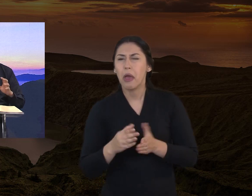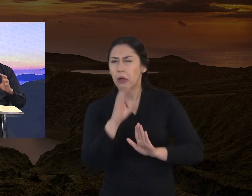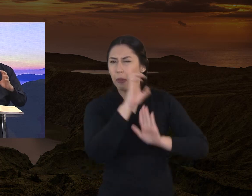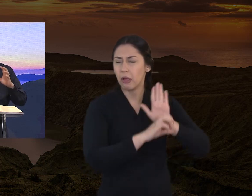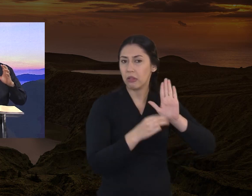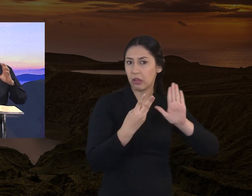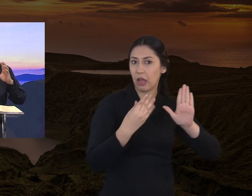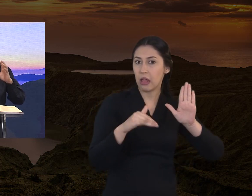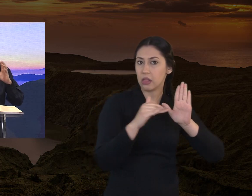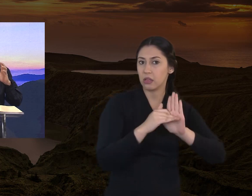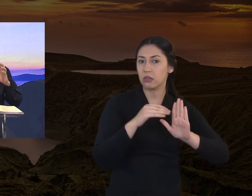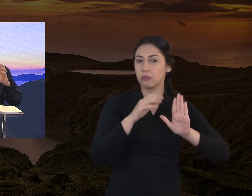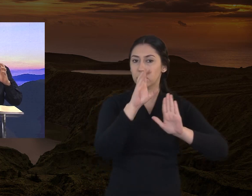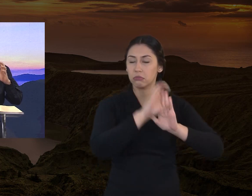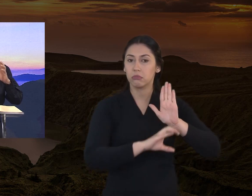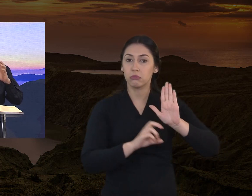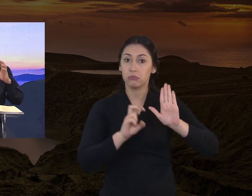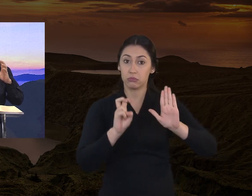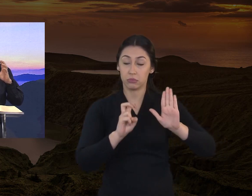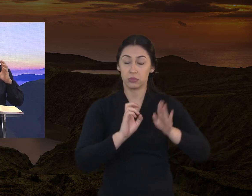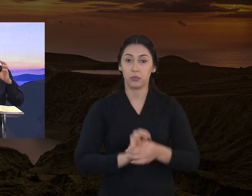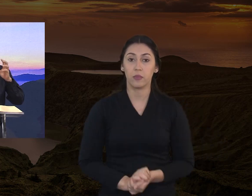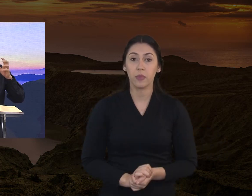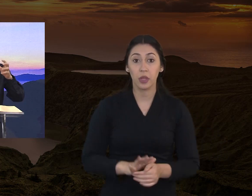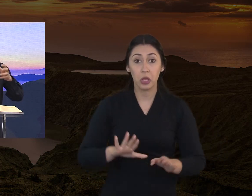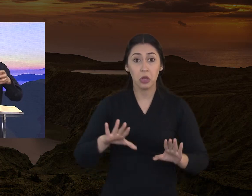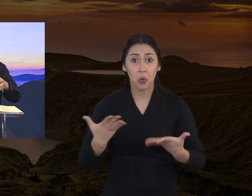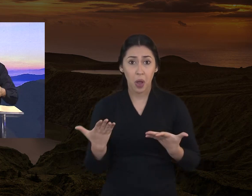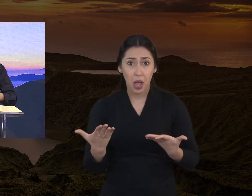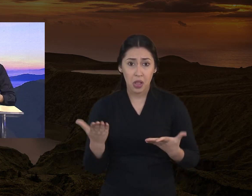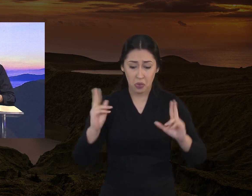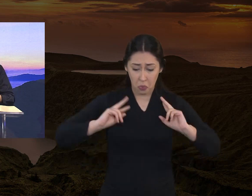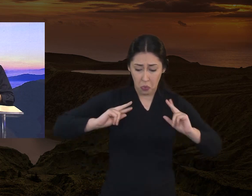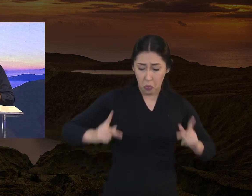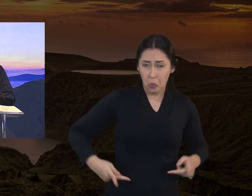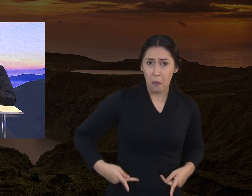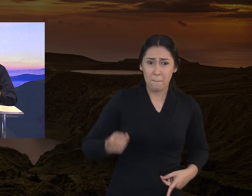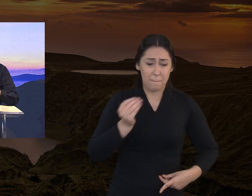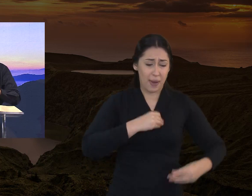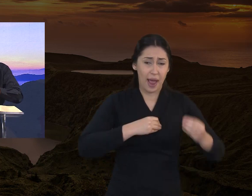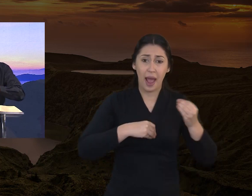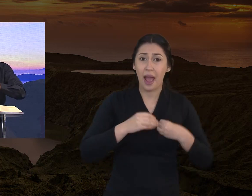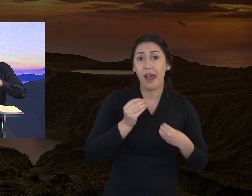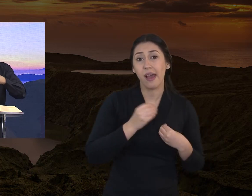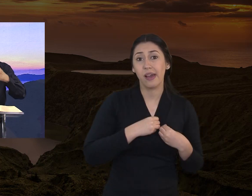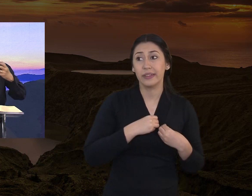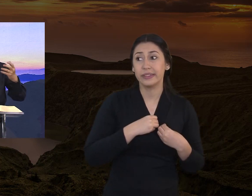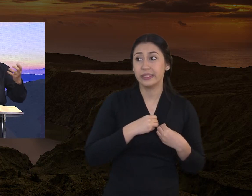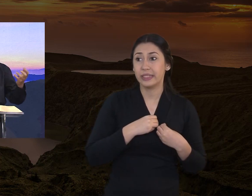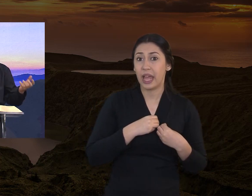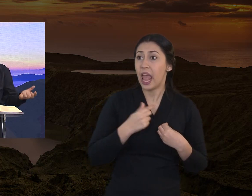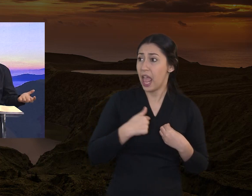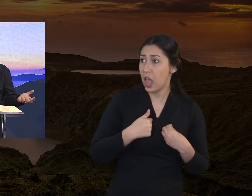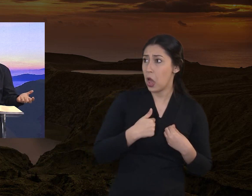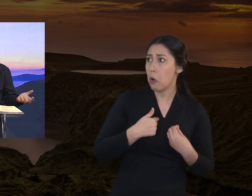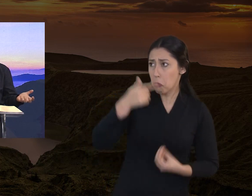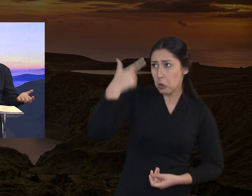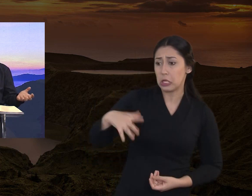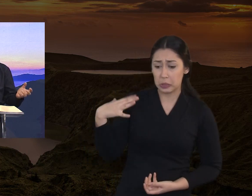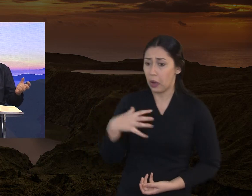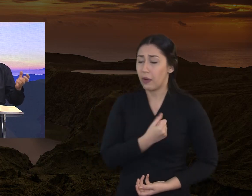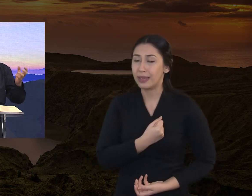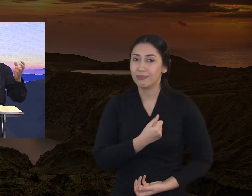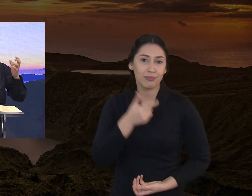que né, quando o homem caiu em pecado, o homem não consegue mais se salvar por si mesmo,